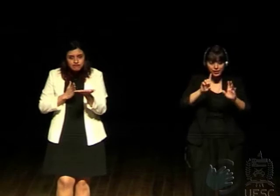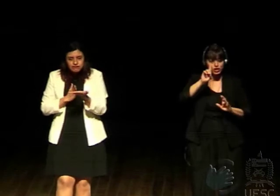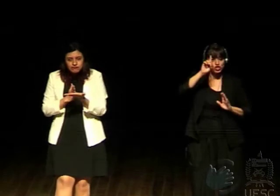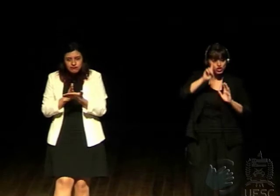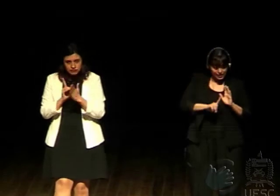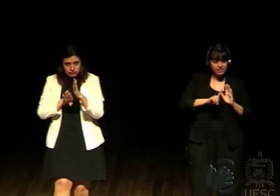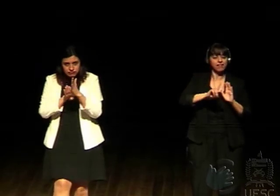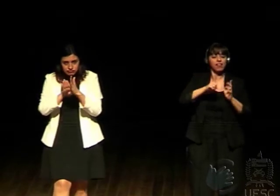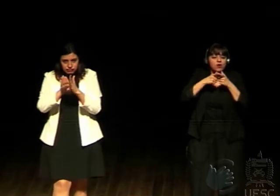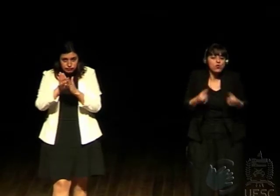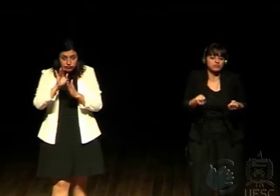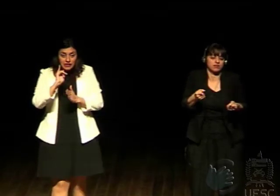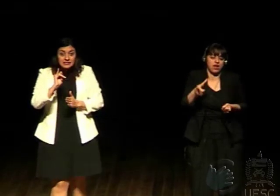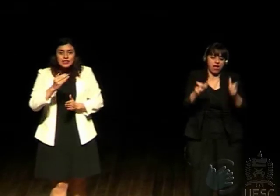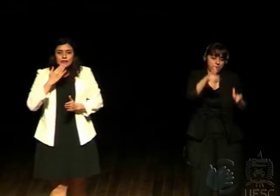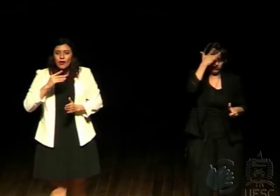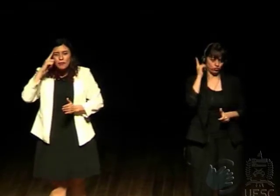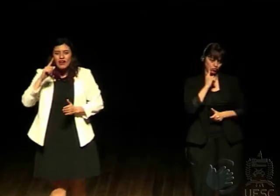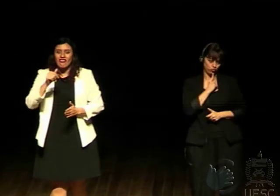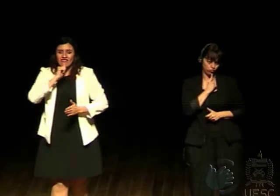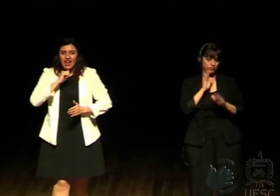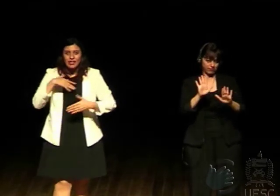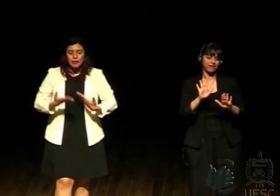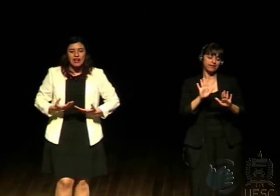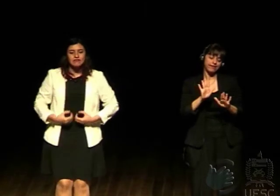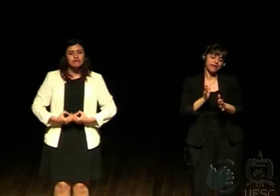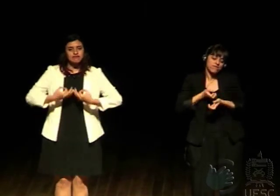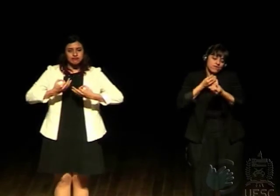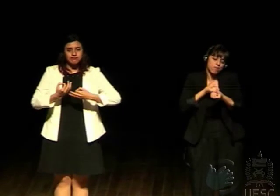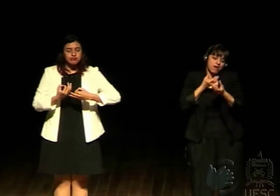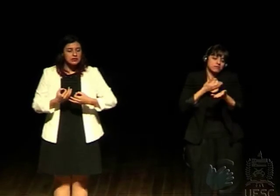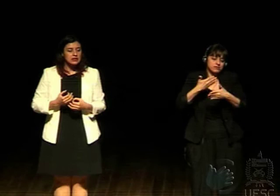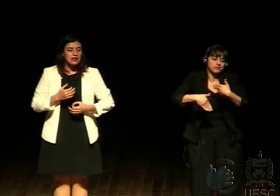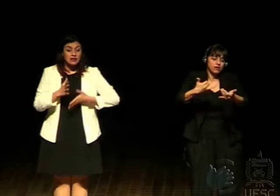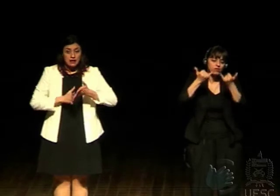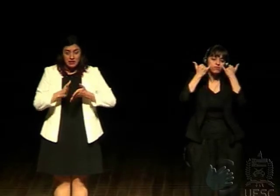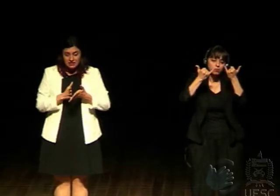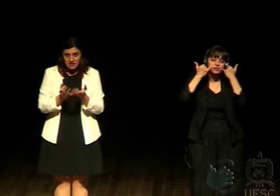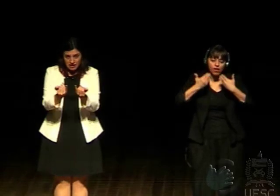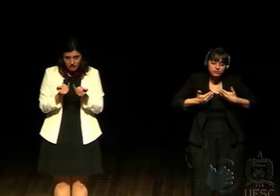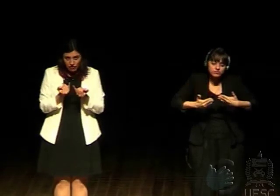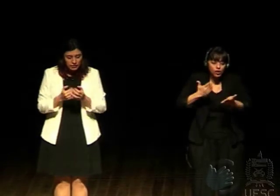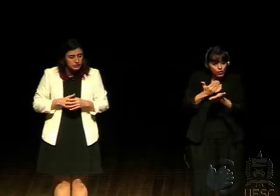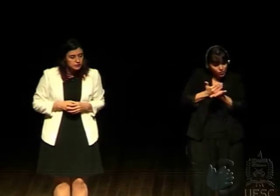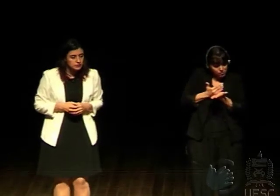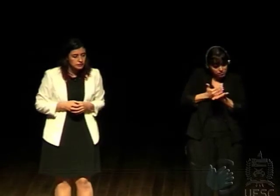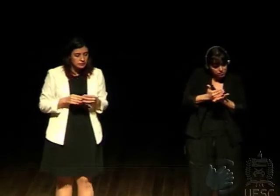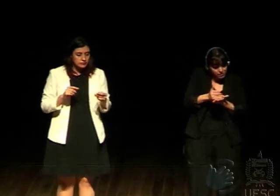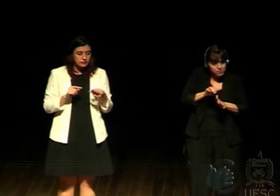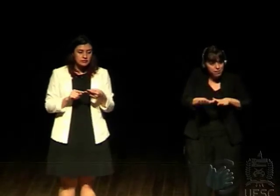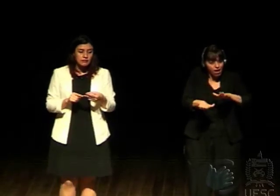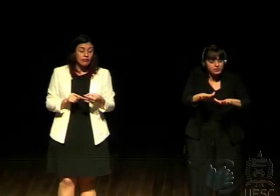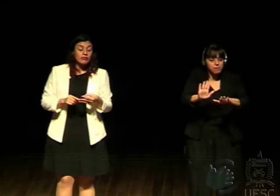personas sordas. Nos falta a nosotros mucha información. Estos son pasos iniciales que estamos dando en